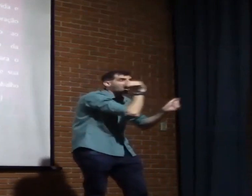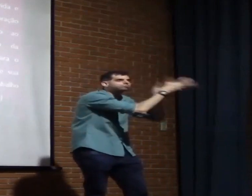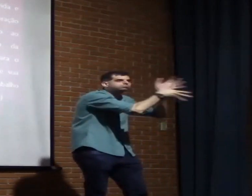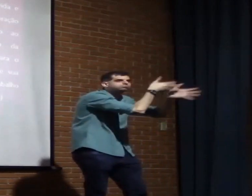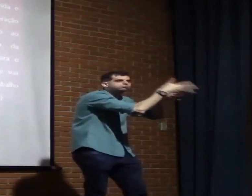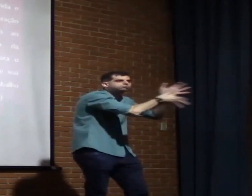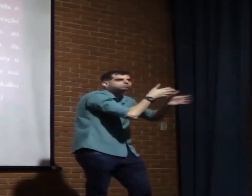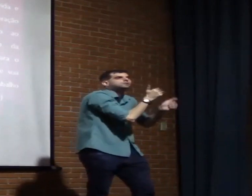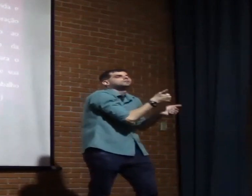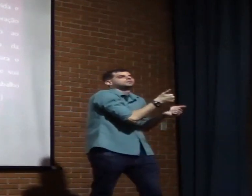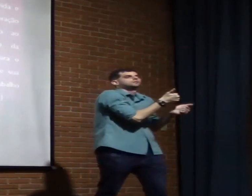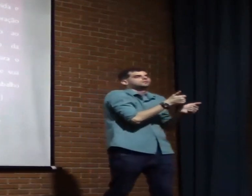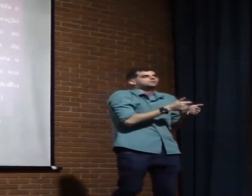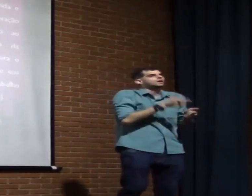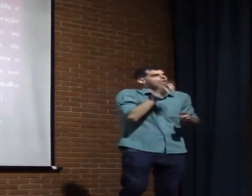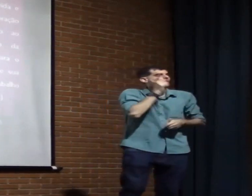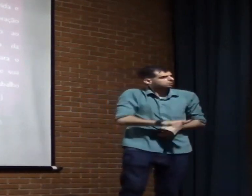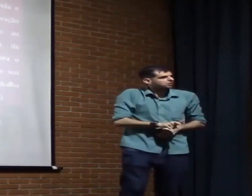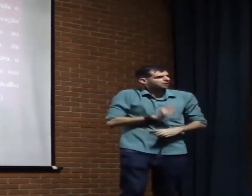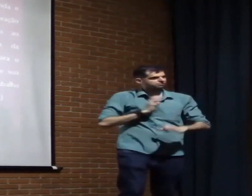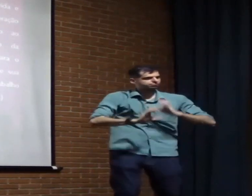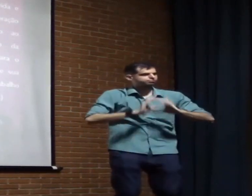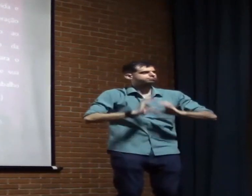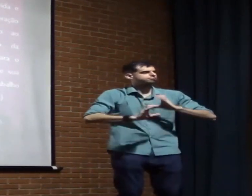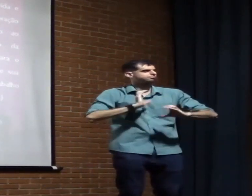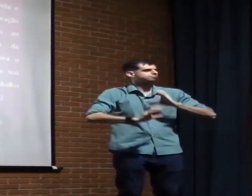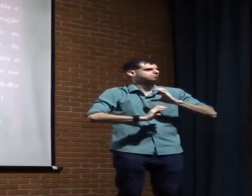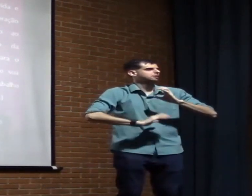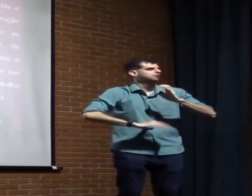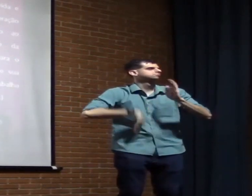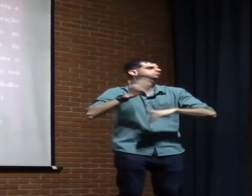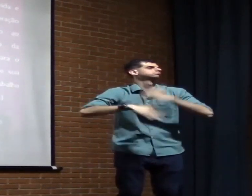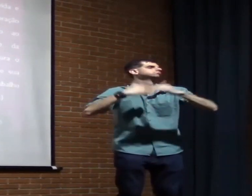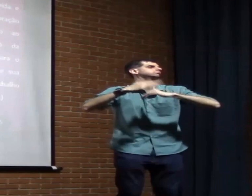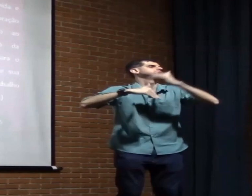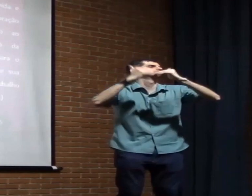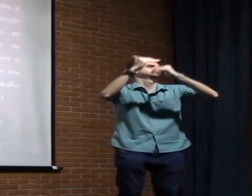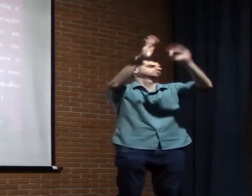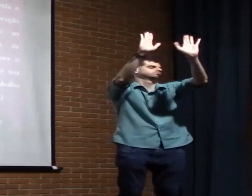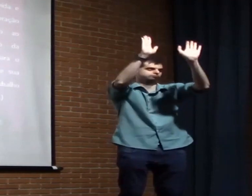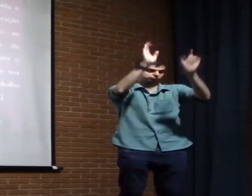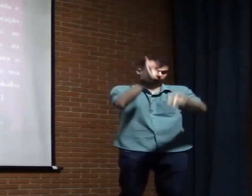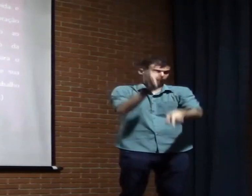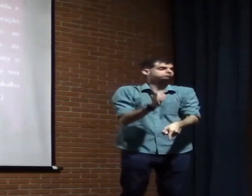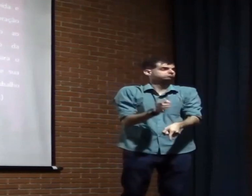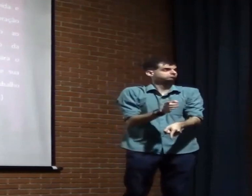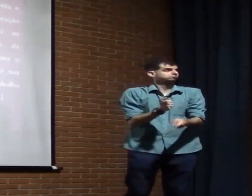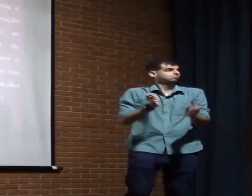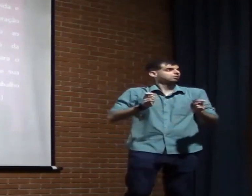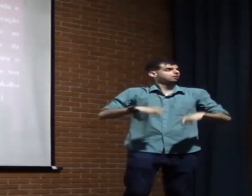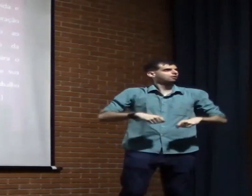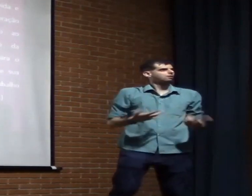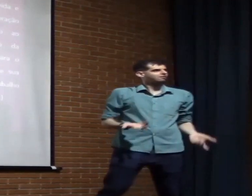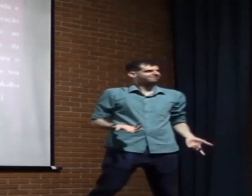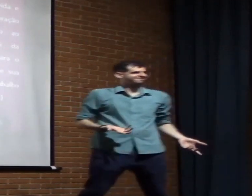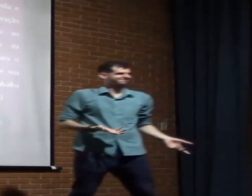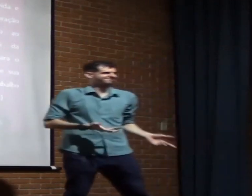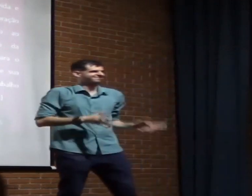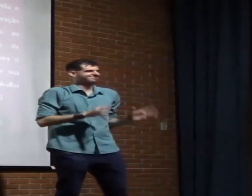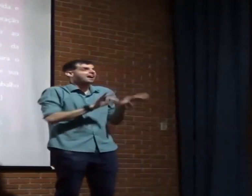ela precisa aprender a língua de sinais, para que ela consiga se comunicar com essa criança e possa dar a ela a oportunidade de se desenvolver